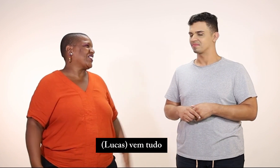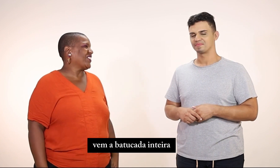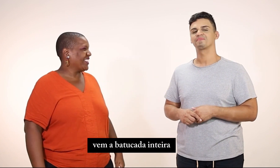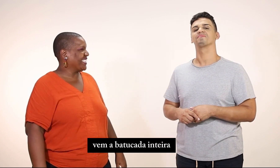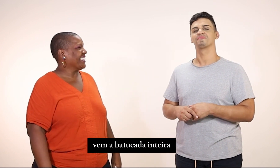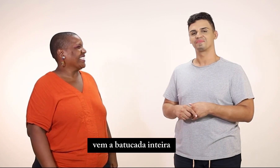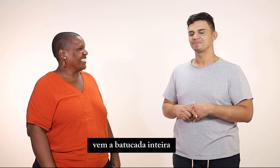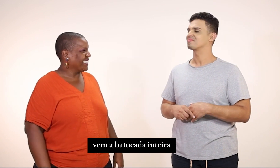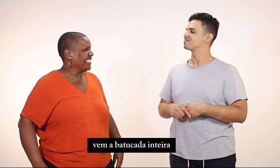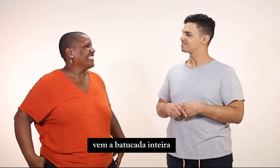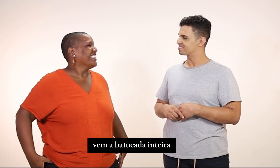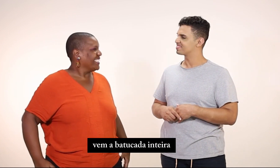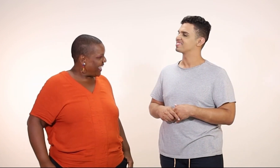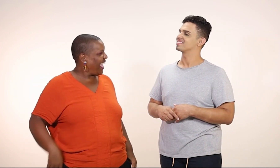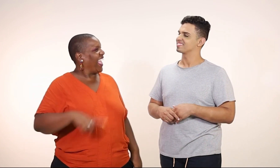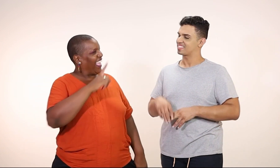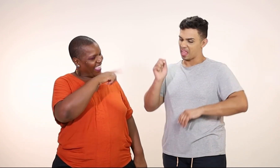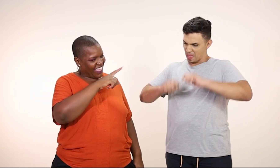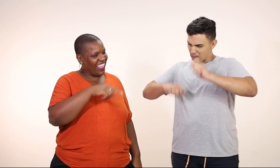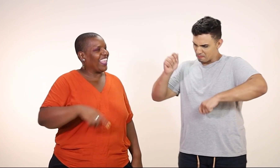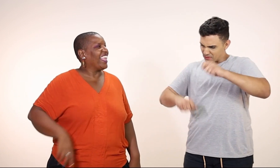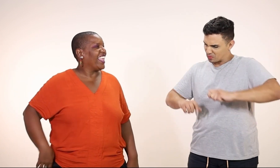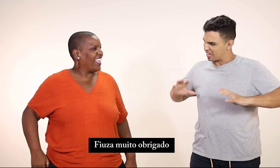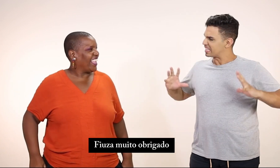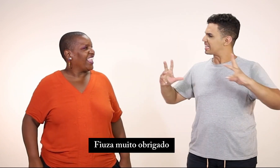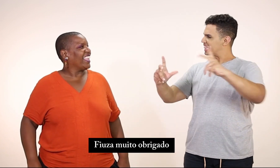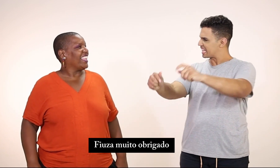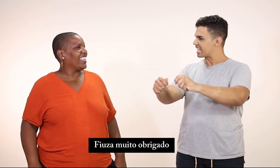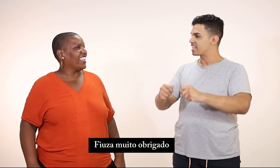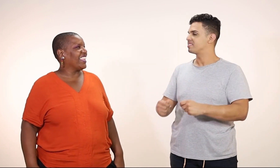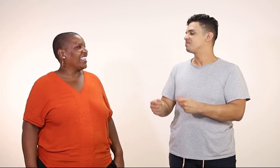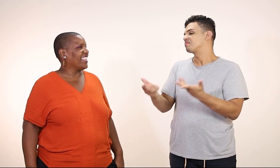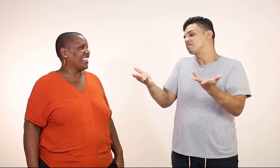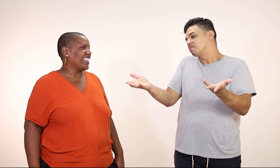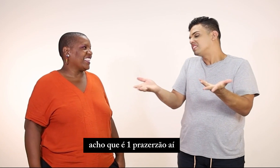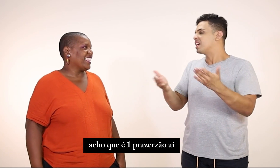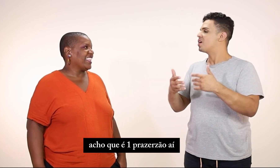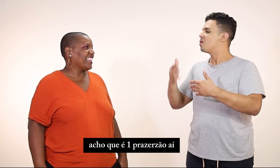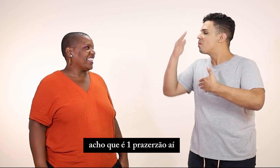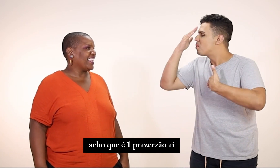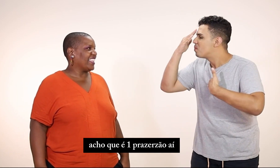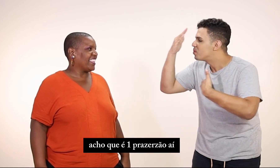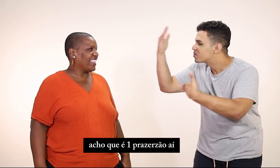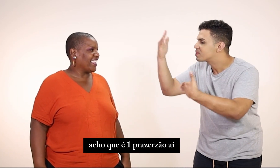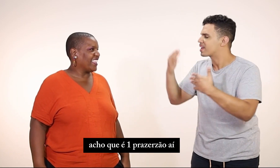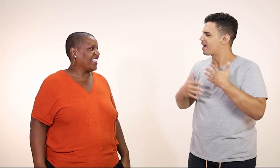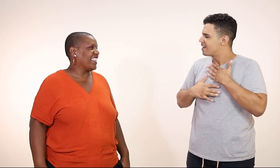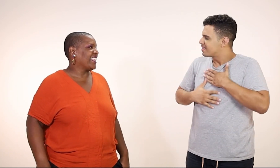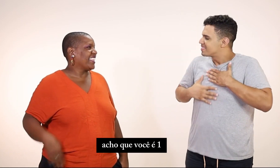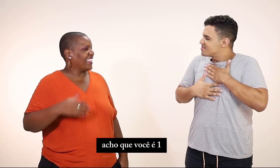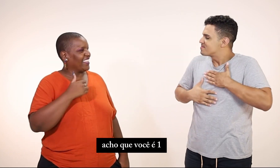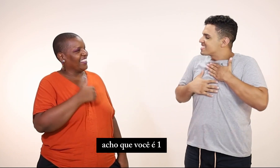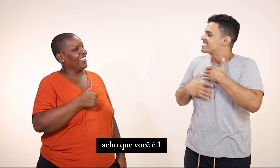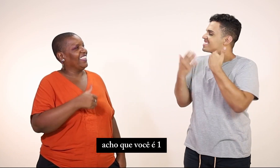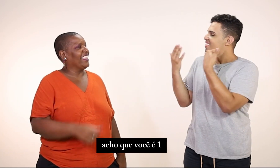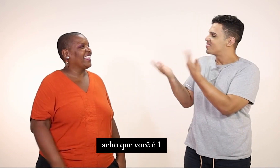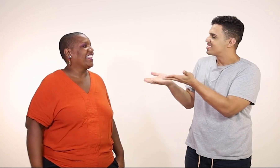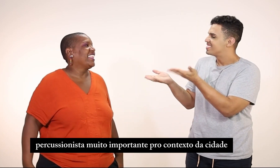vem a batucada tudo. inteira. Fiuza, muito obrigado. Acho que é um prazerzão aí. Eu acho que você é um